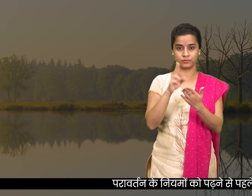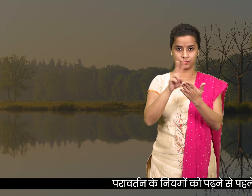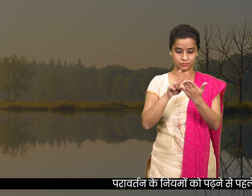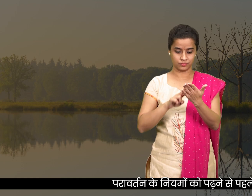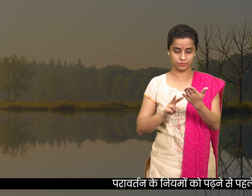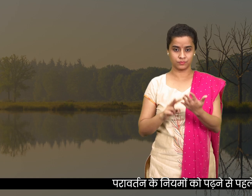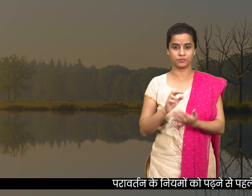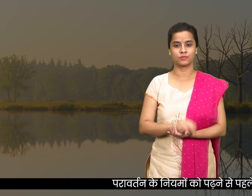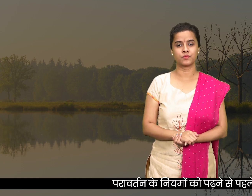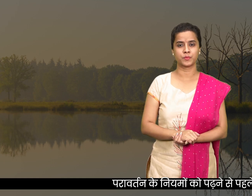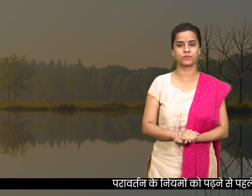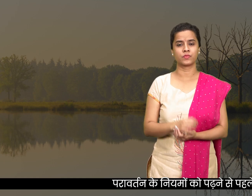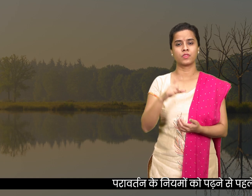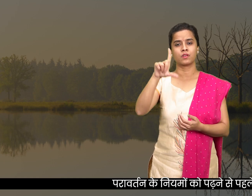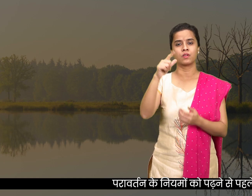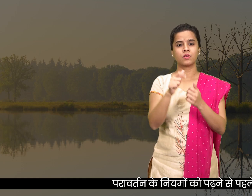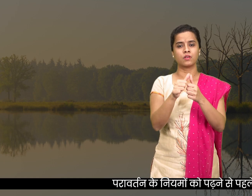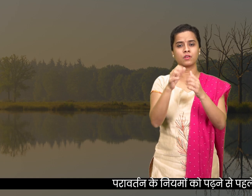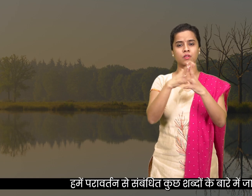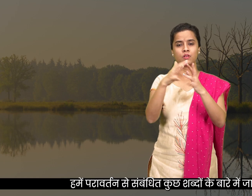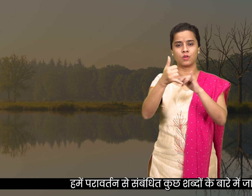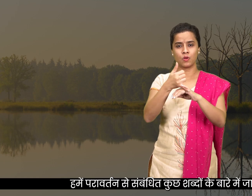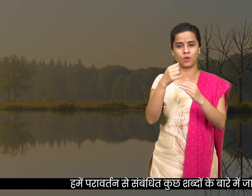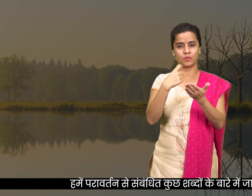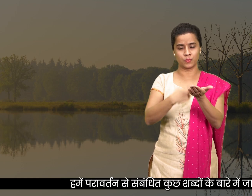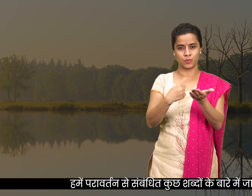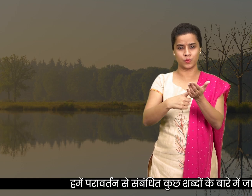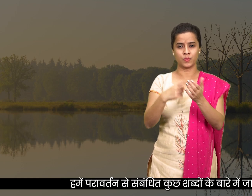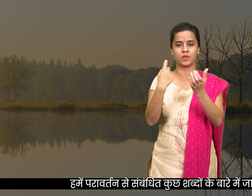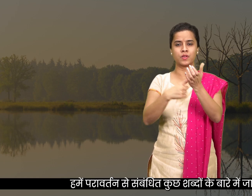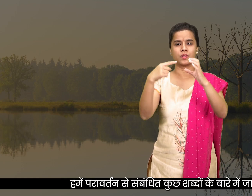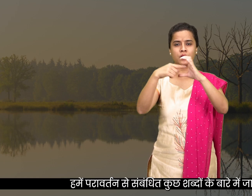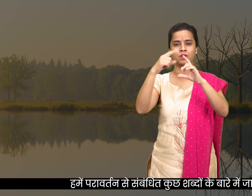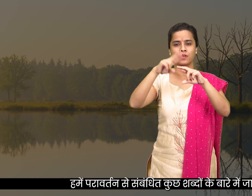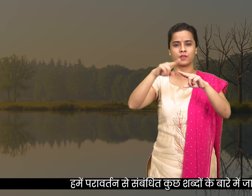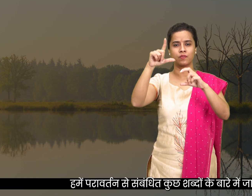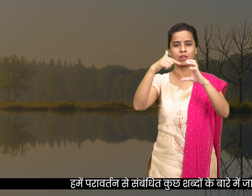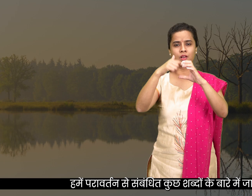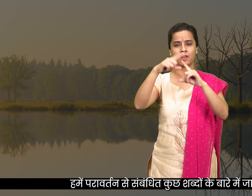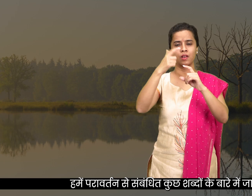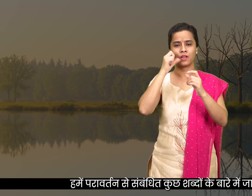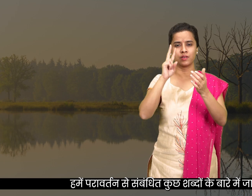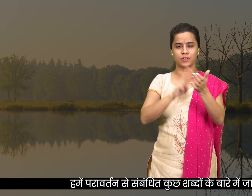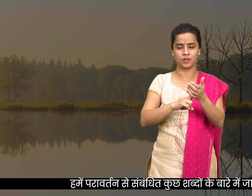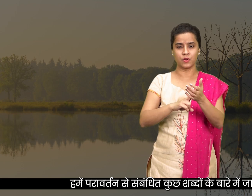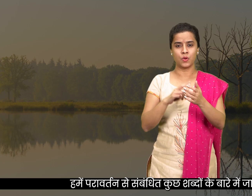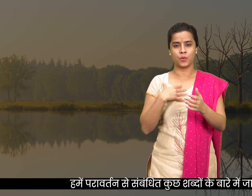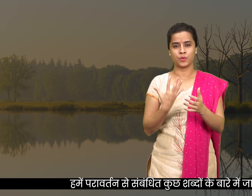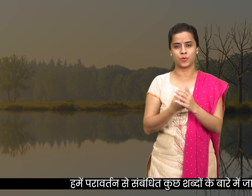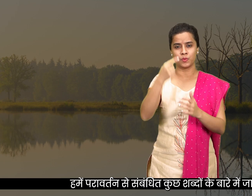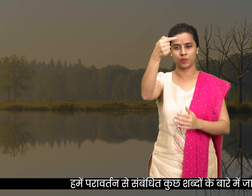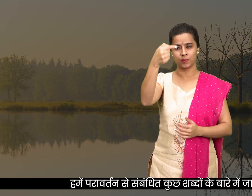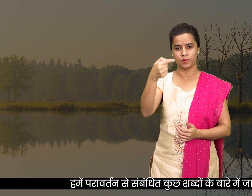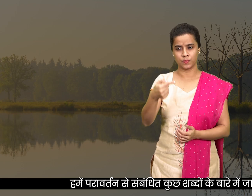परावर्तन के नियमों को पढ़ने से पहले हमें परावर्तन से संबंधित कुछ शब्दों के बारे में